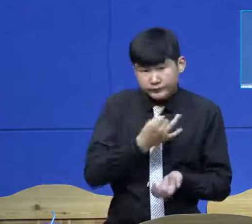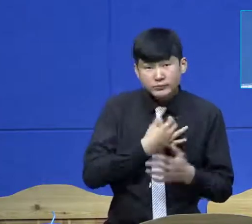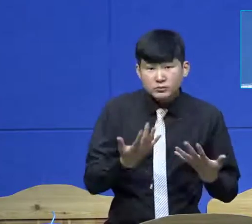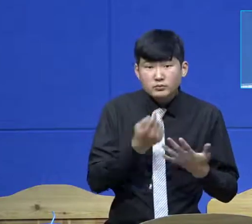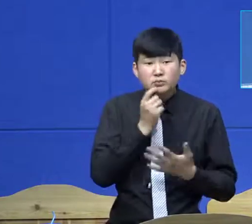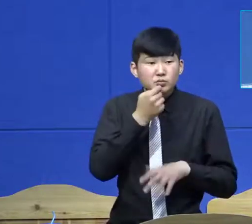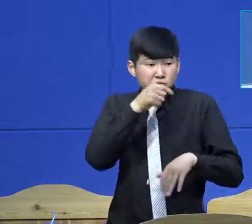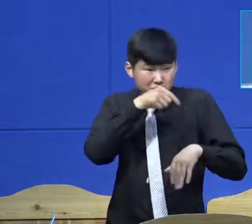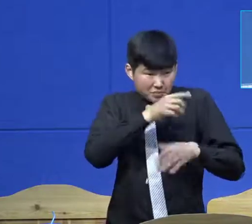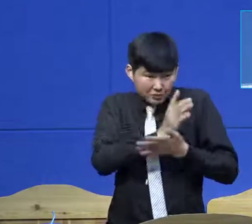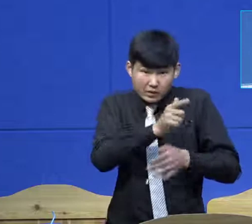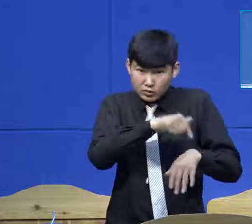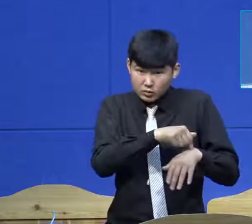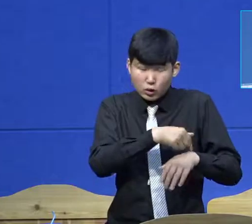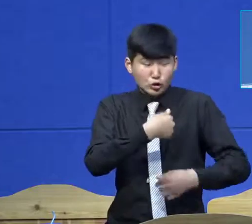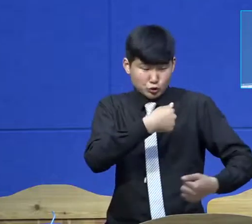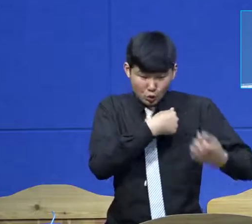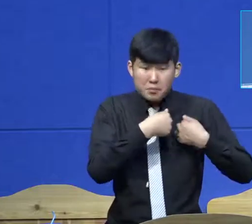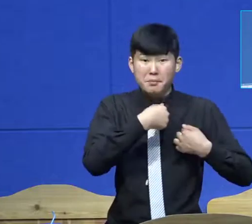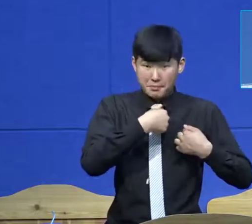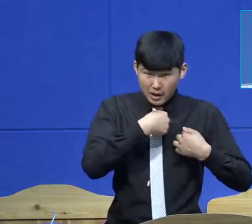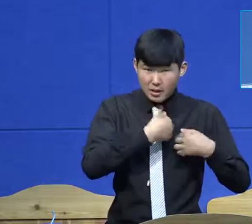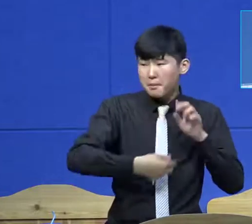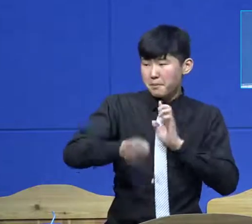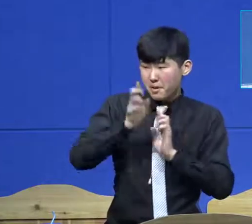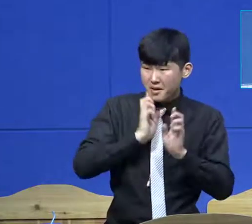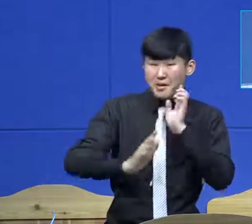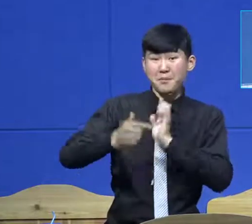үед, зовлонтой байх үед, бэрхшээл байх үед